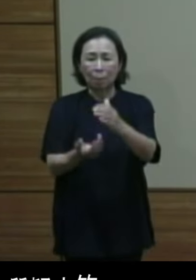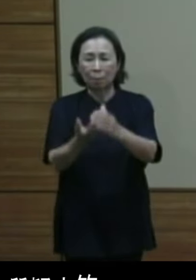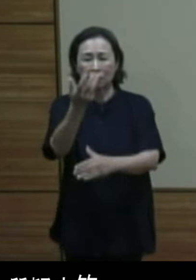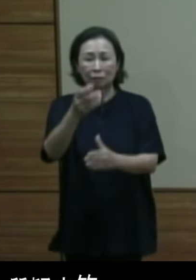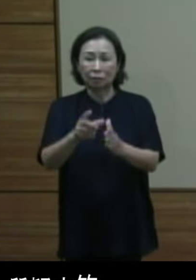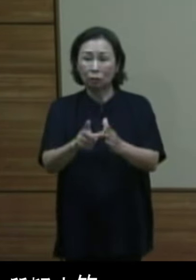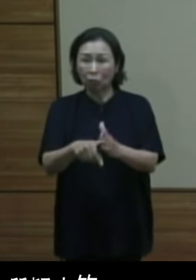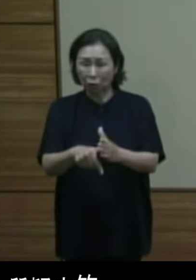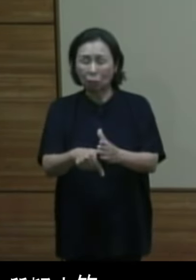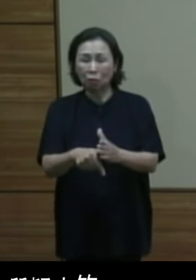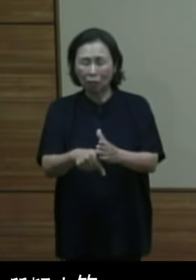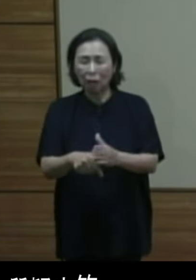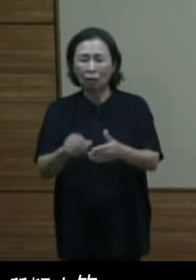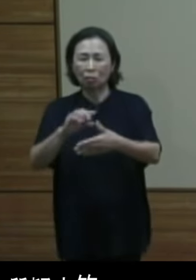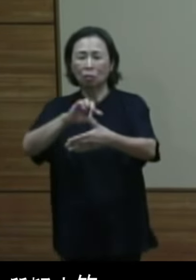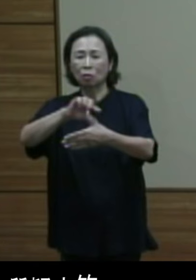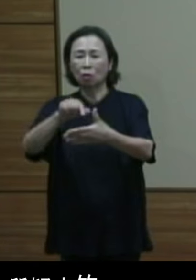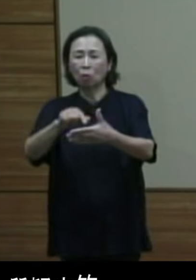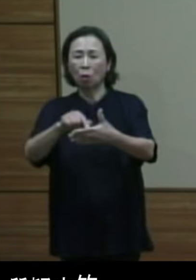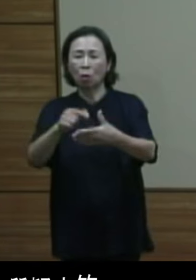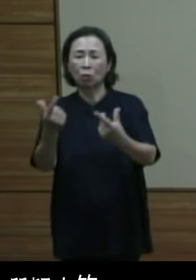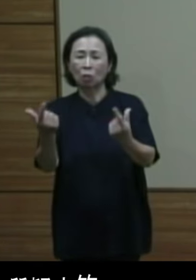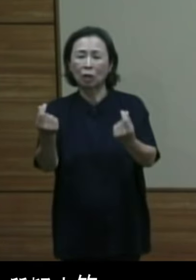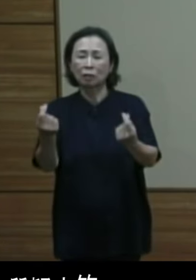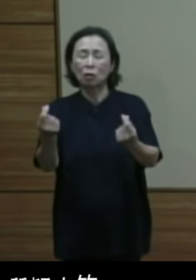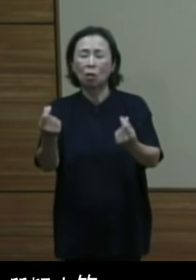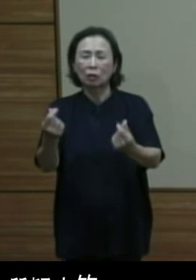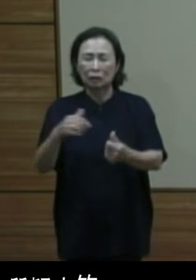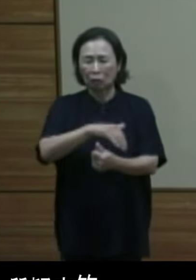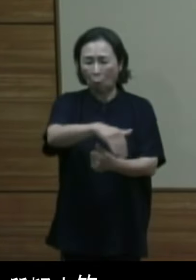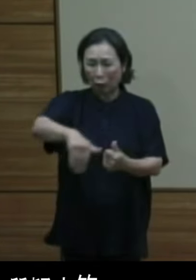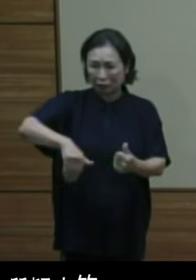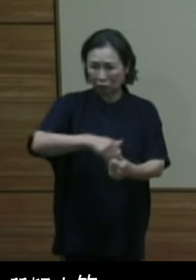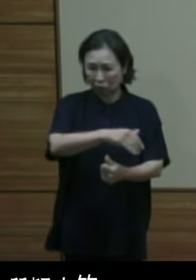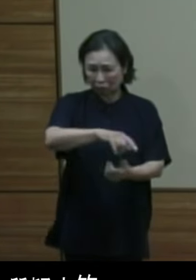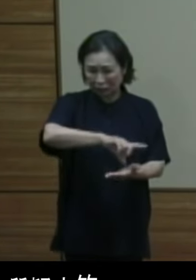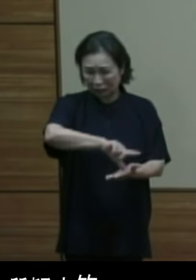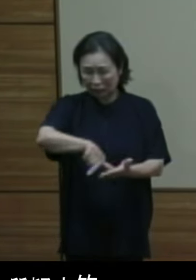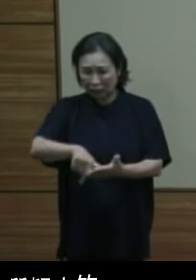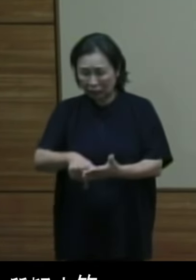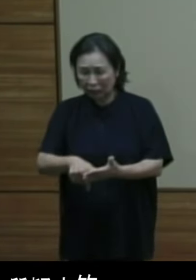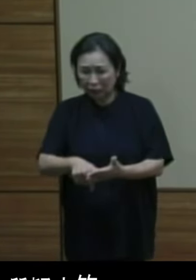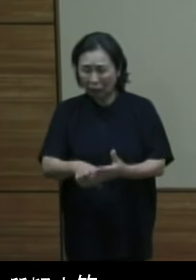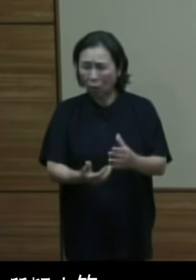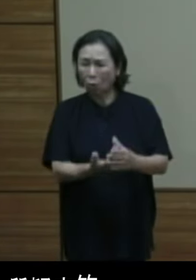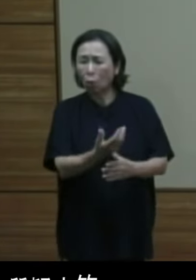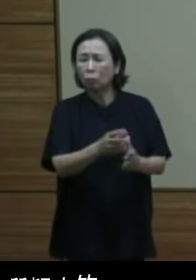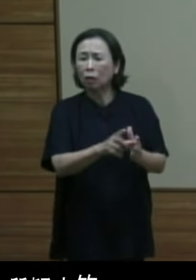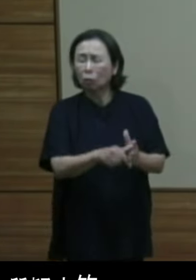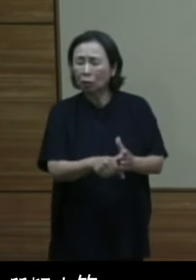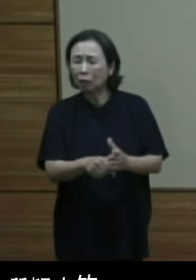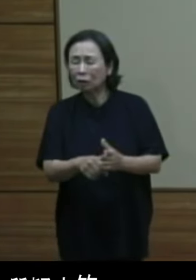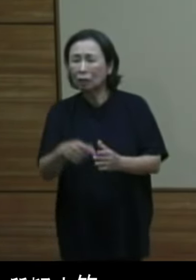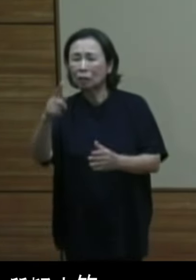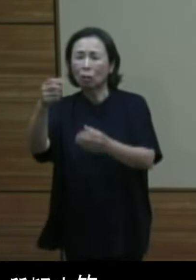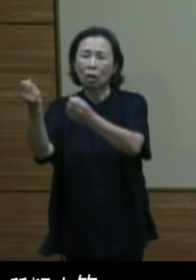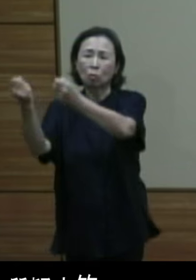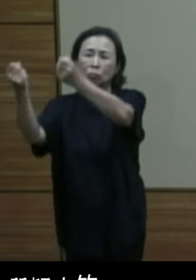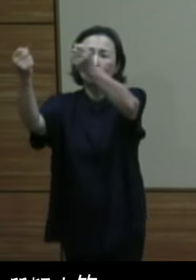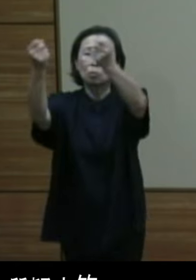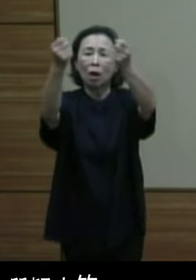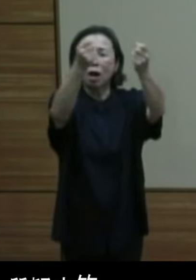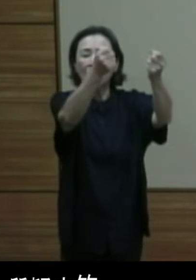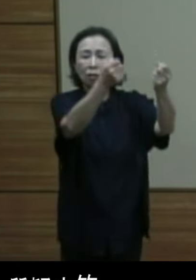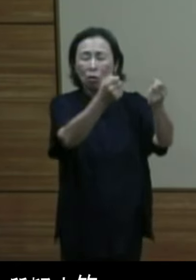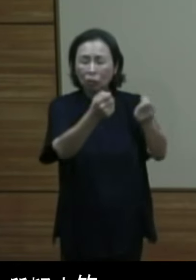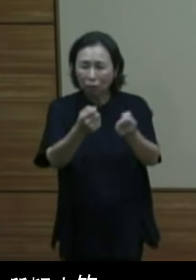さに能登と同じように、孤立集落が出た時にドローンも使いますけれども、もし空飛ぶ車がその段階で